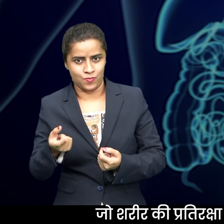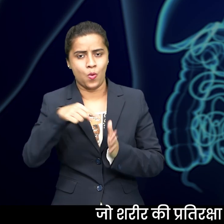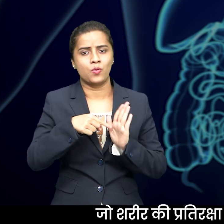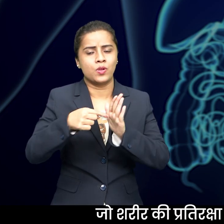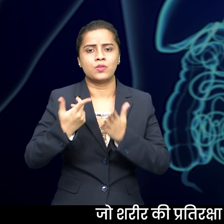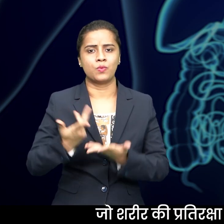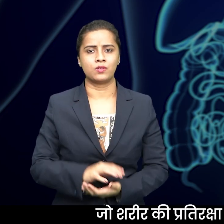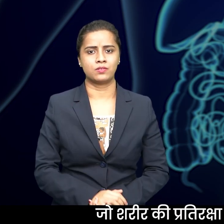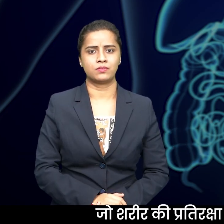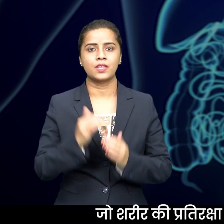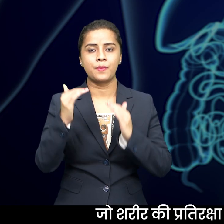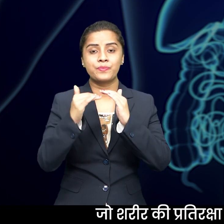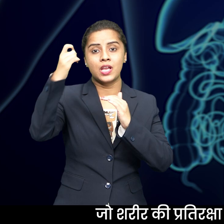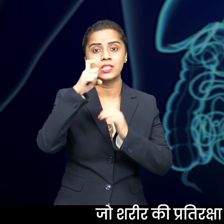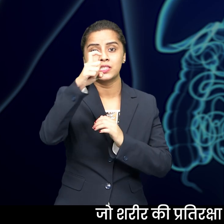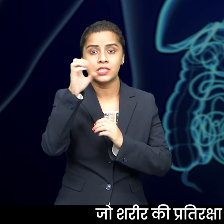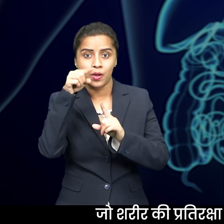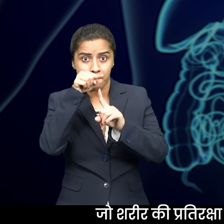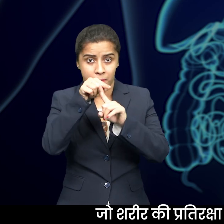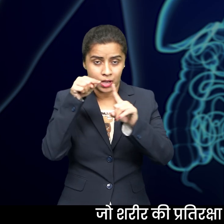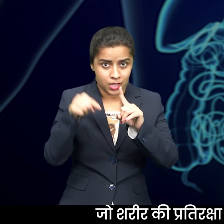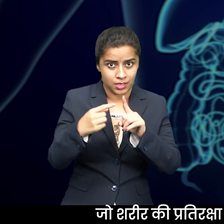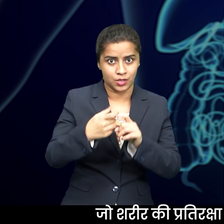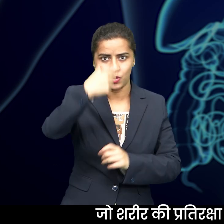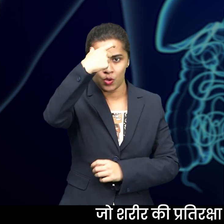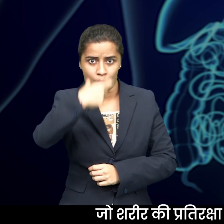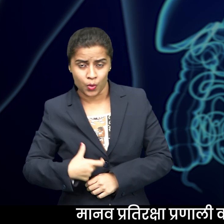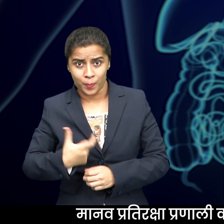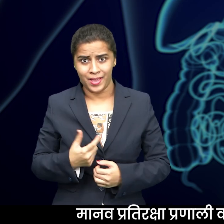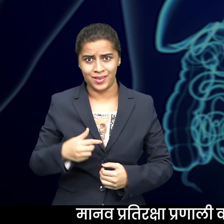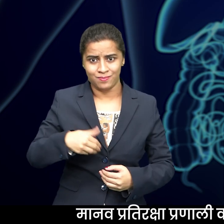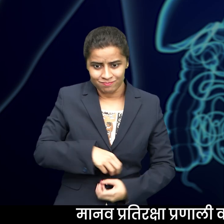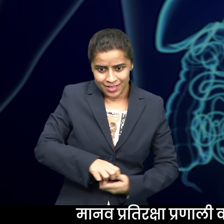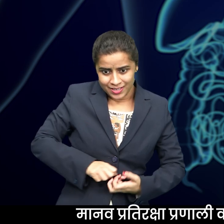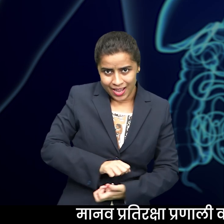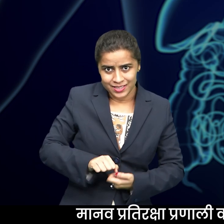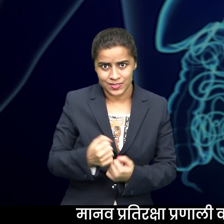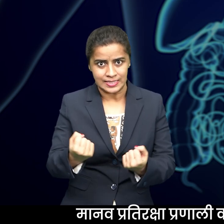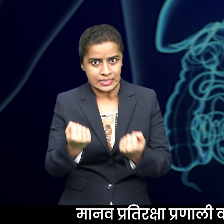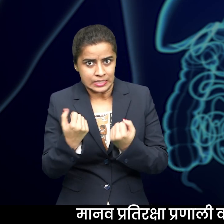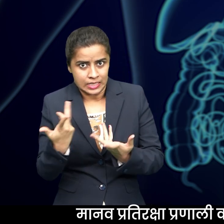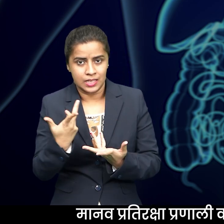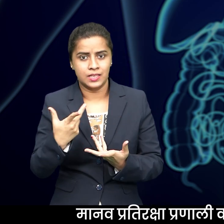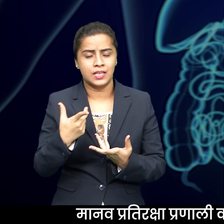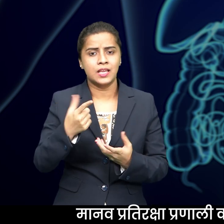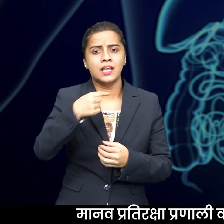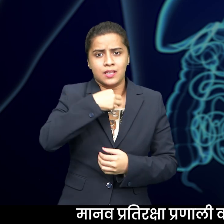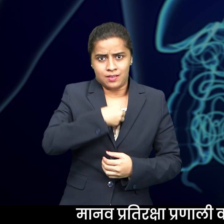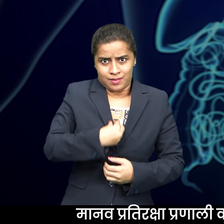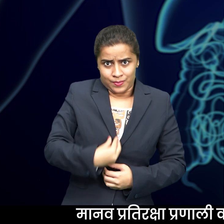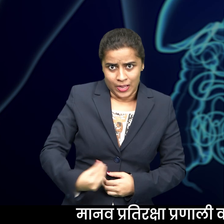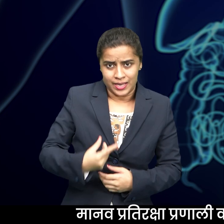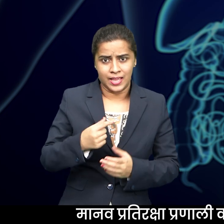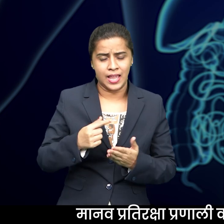की प्रतिरक्षा प्रतिक्रिया में मध्यस्थता करता है। मानव प्रतिरक्षा प्रणाली का